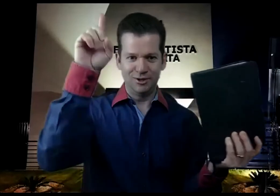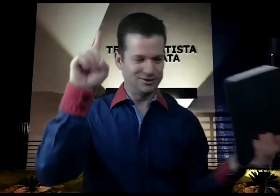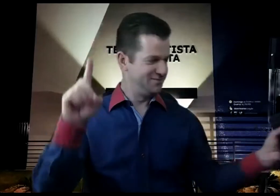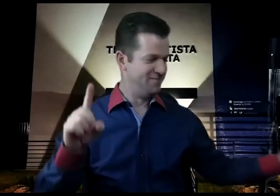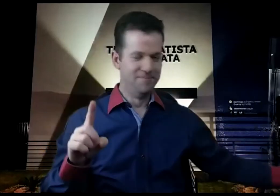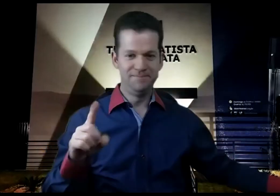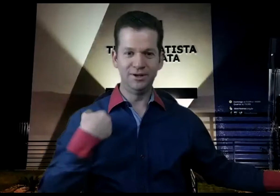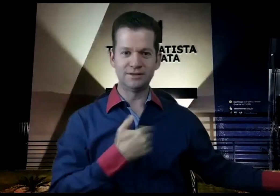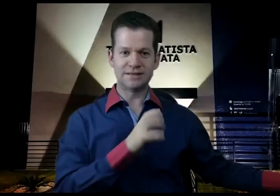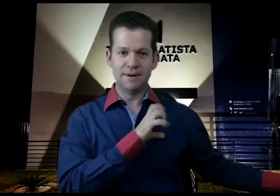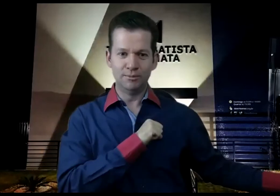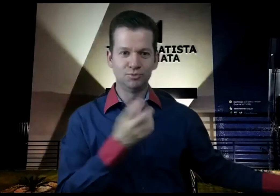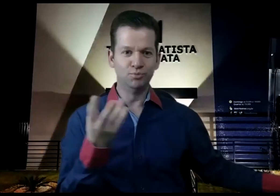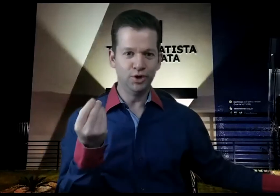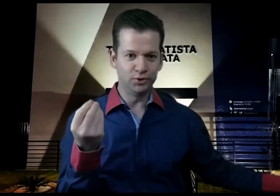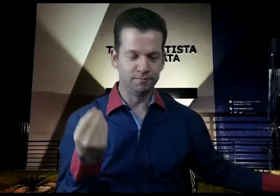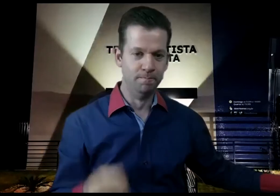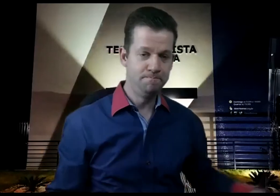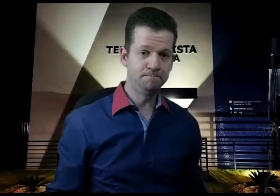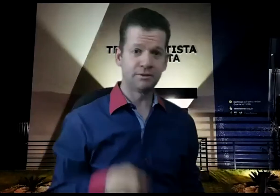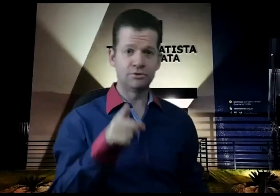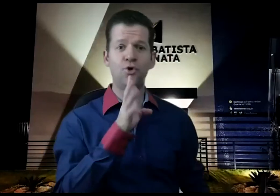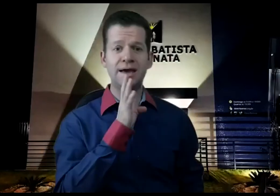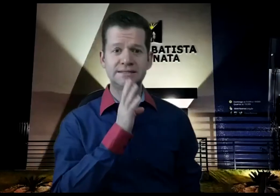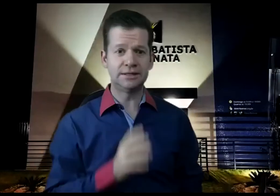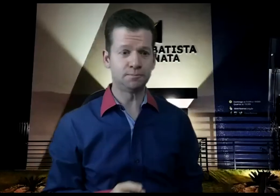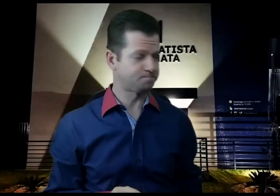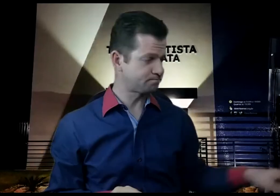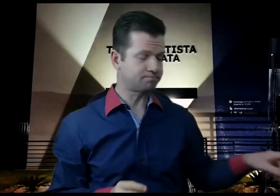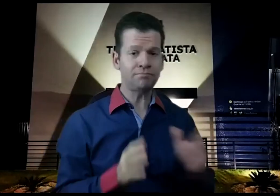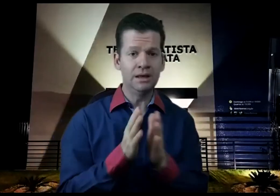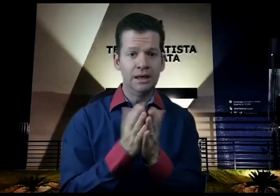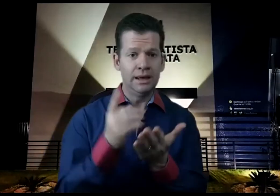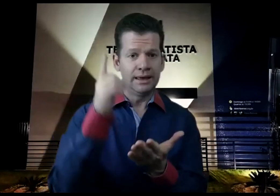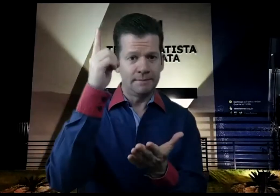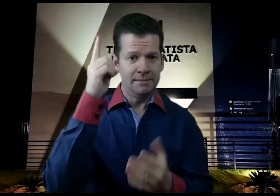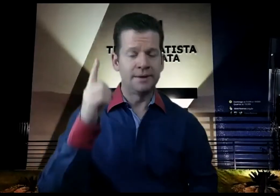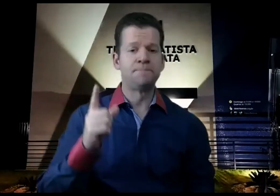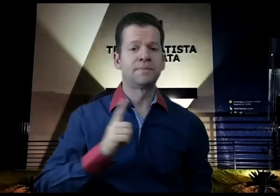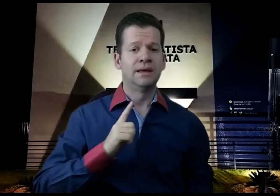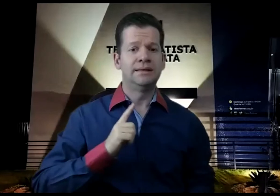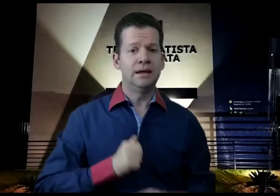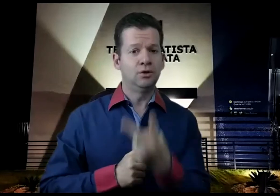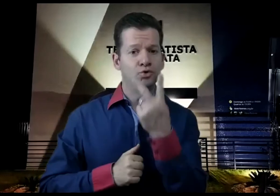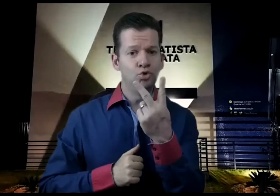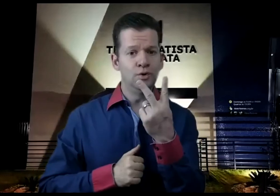Deus e nós amamos muito. Você conhece então que a Bíblia tem